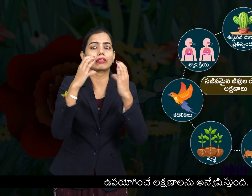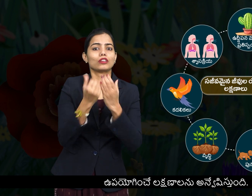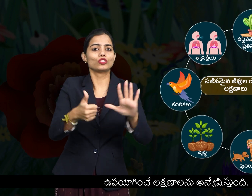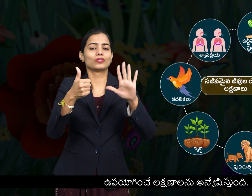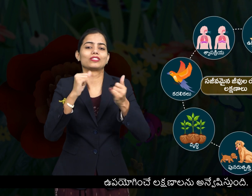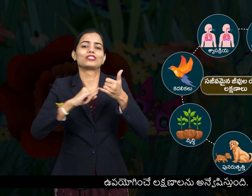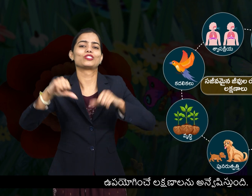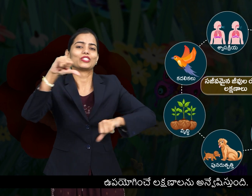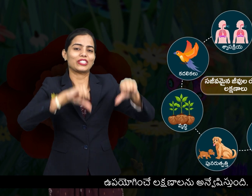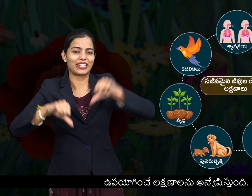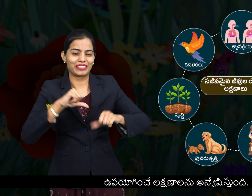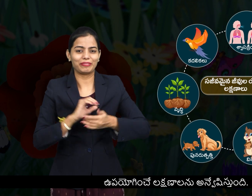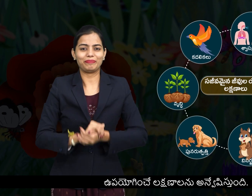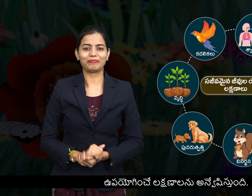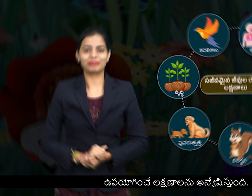అన్వేషిస్తుంది.